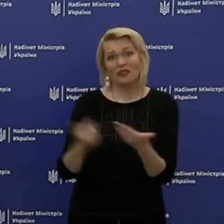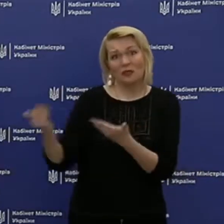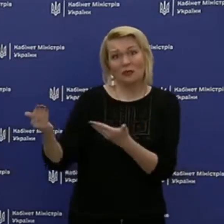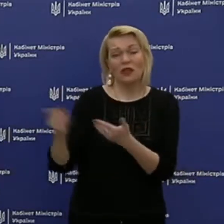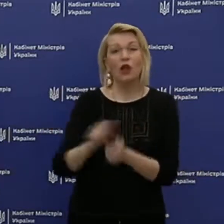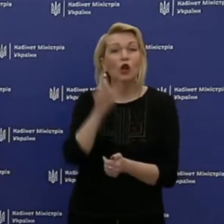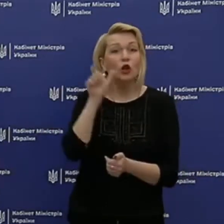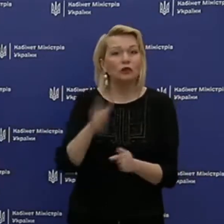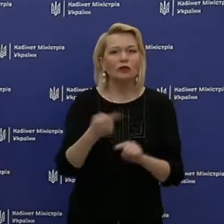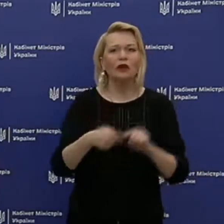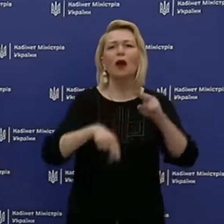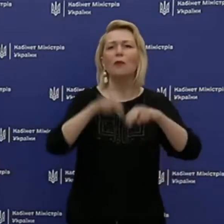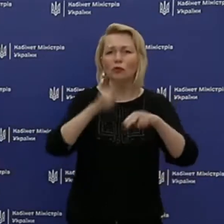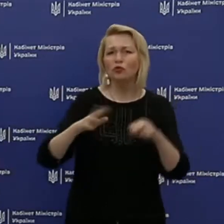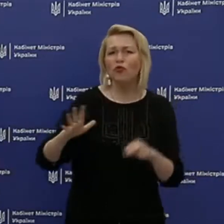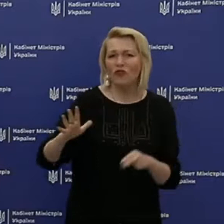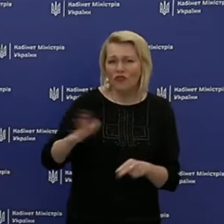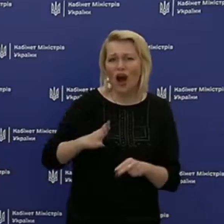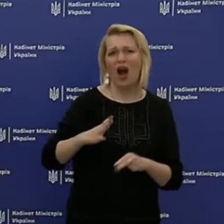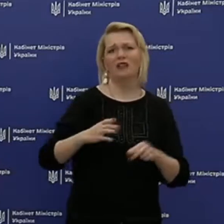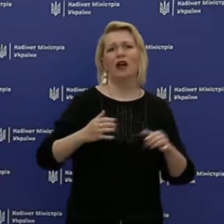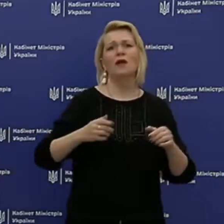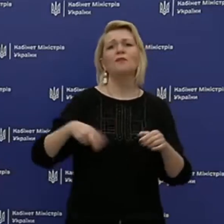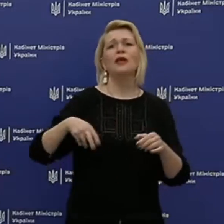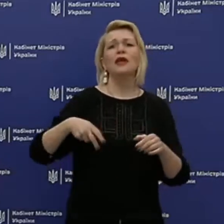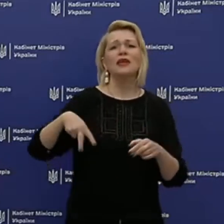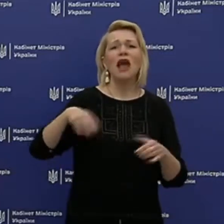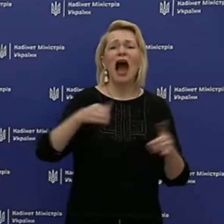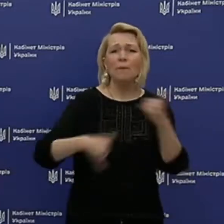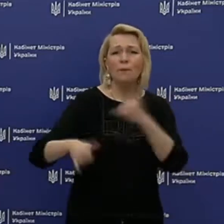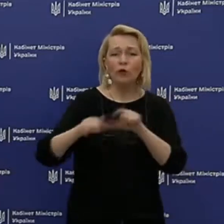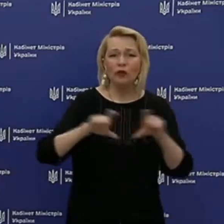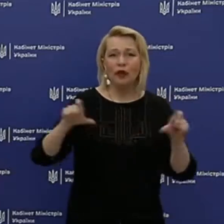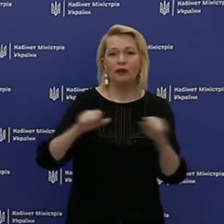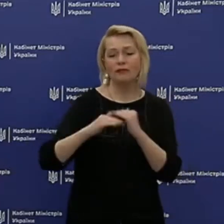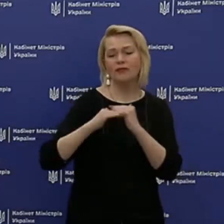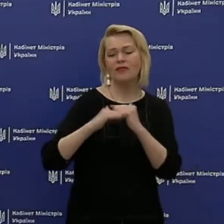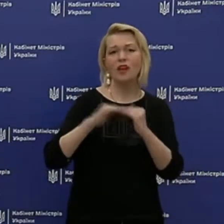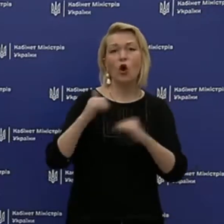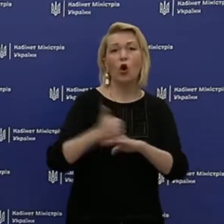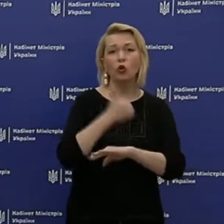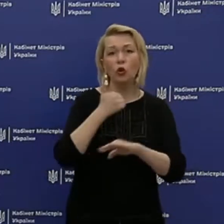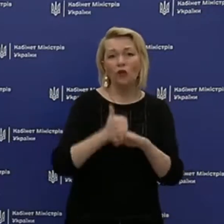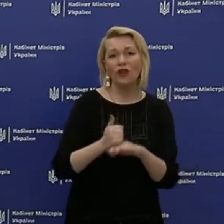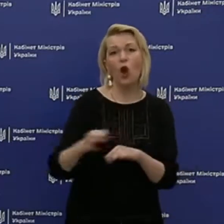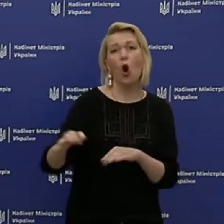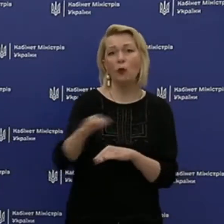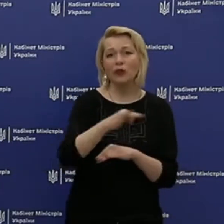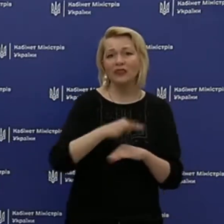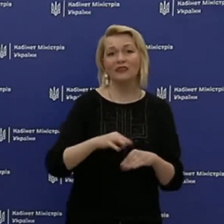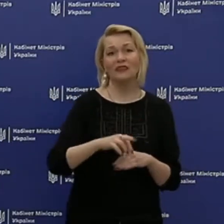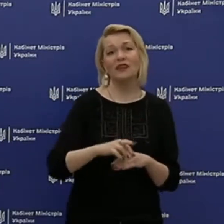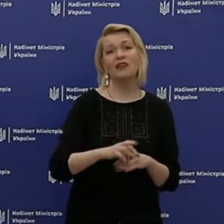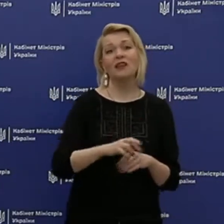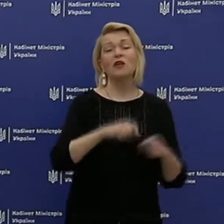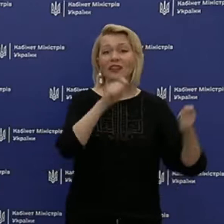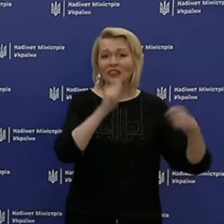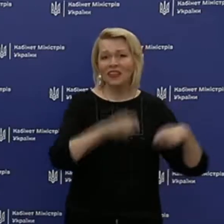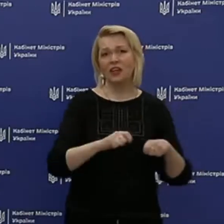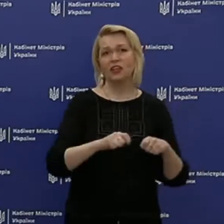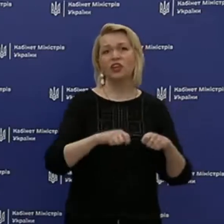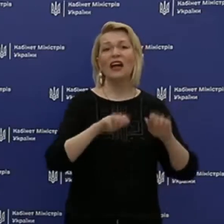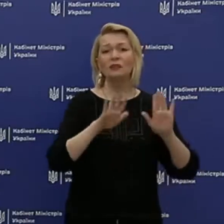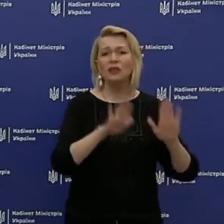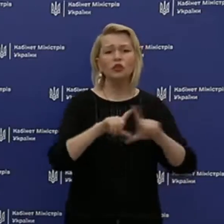яка будувала і амбулаторії, будувала і на рівні голови обласної державної адміністрації, і